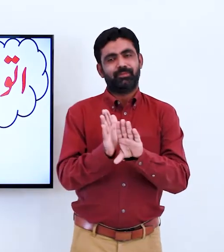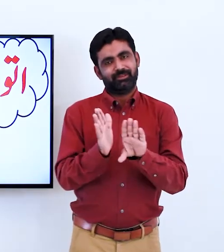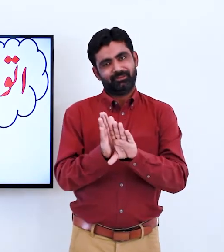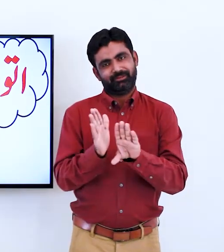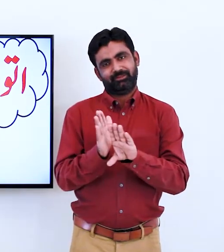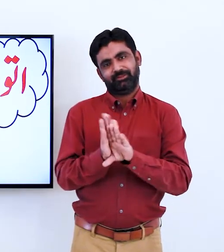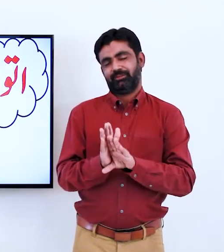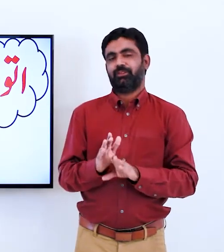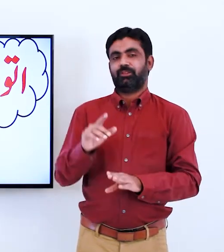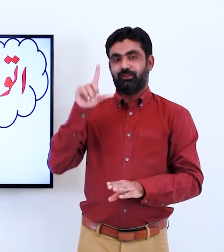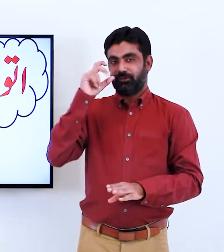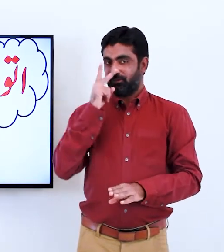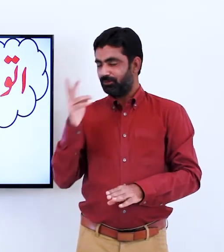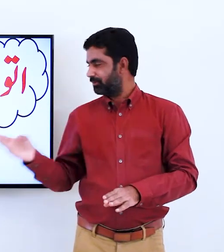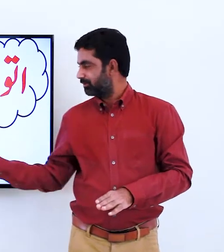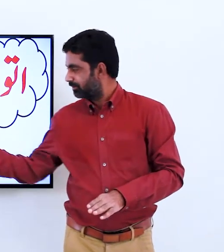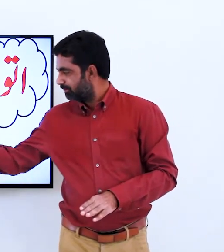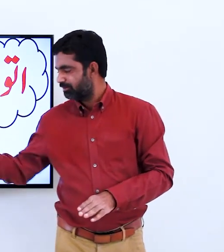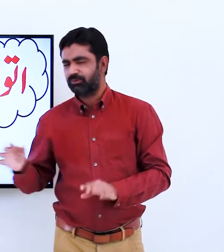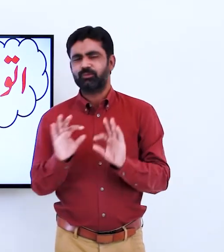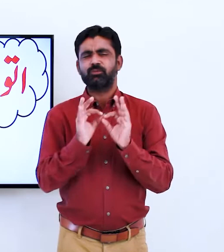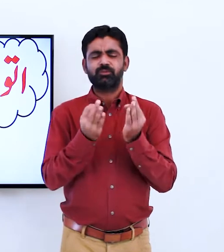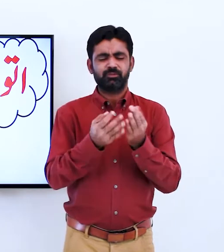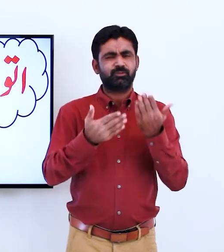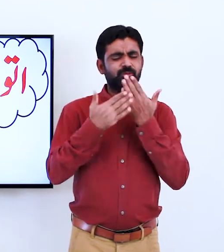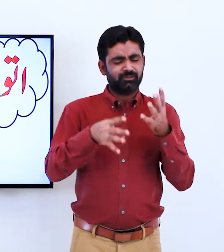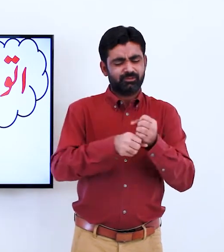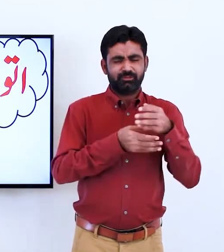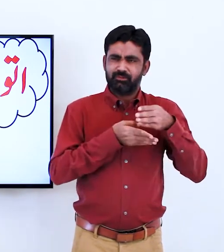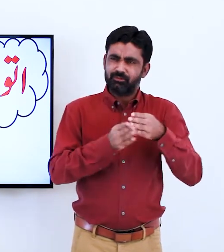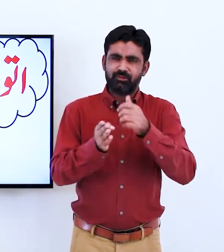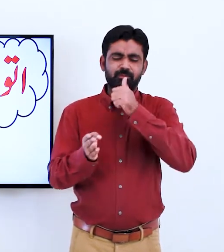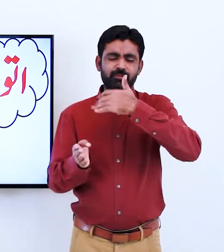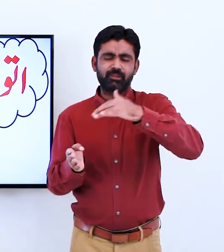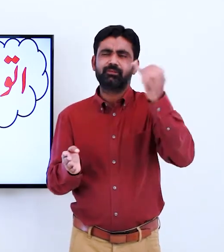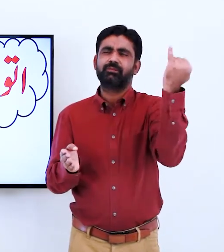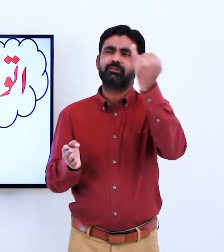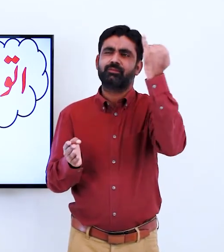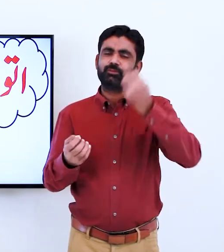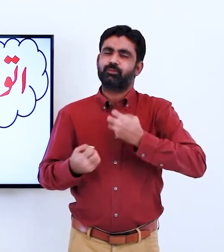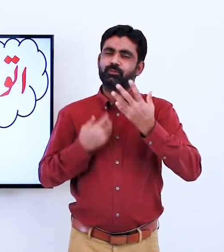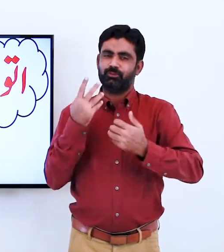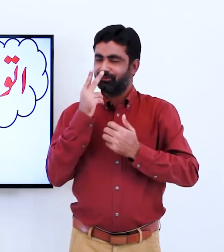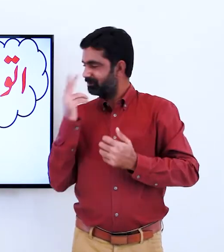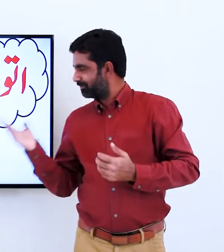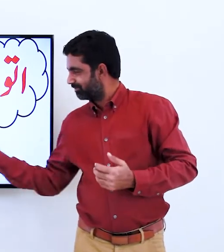इतवार, तस्वीर में देखिए, मैं अपने घर वालों के साथ साहिल समंदर गया। हम सब बहुत खुश